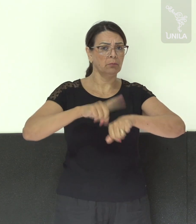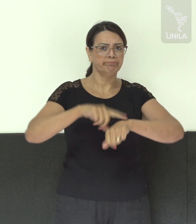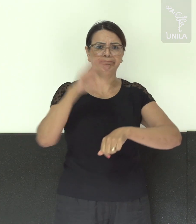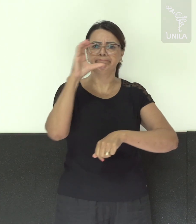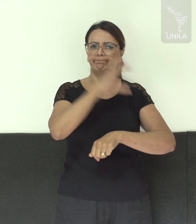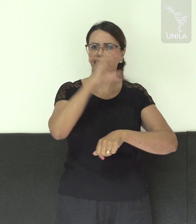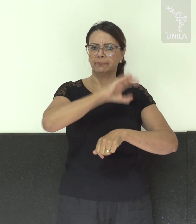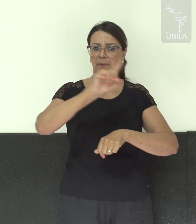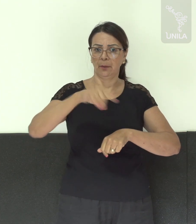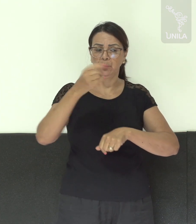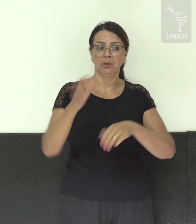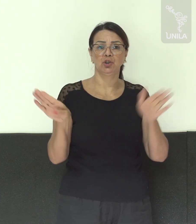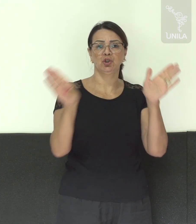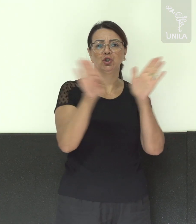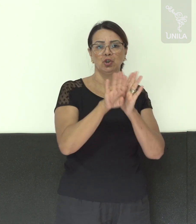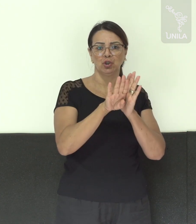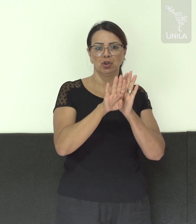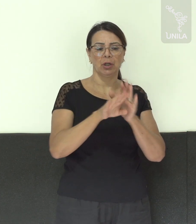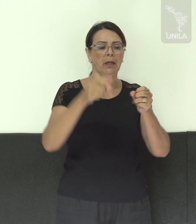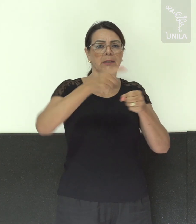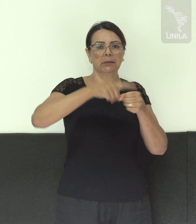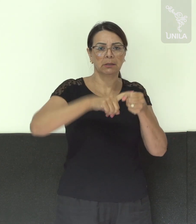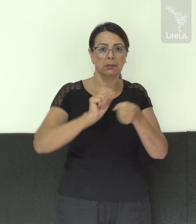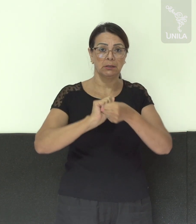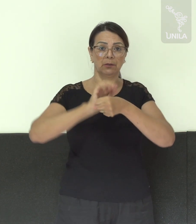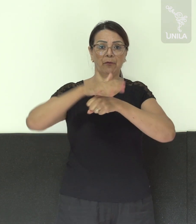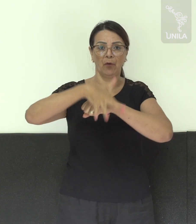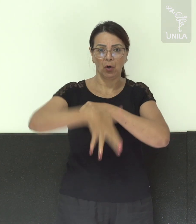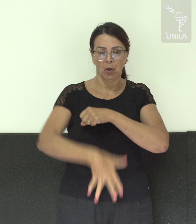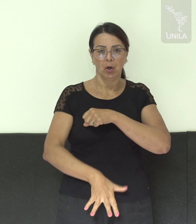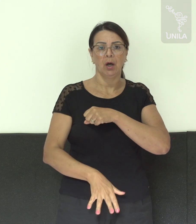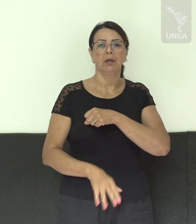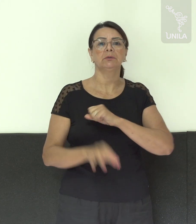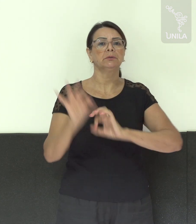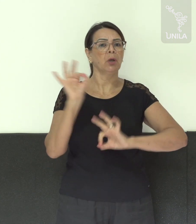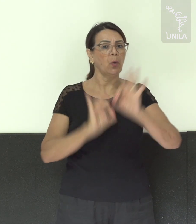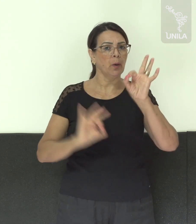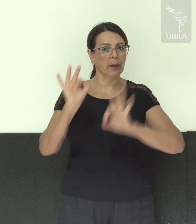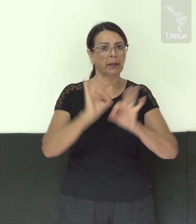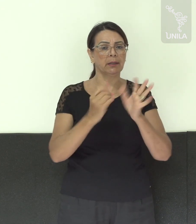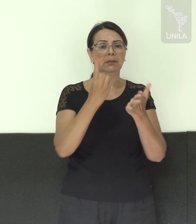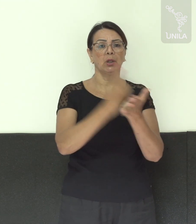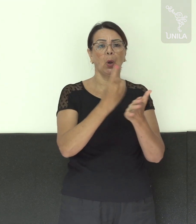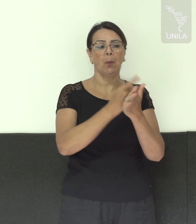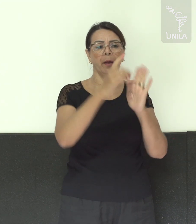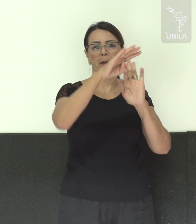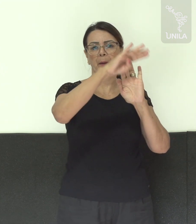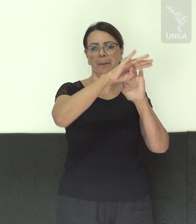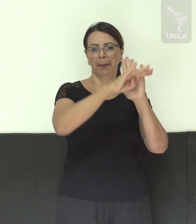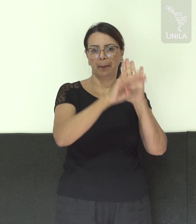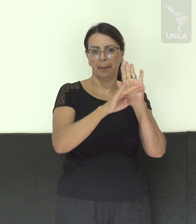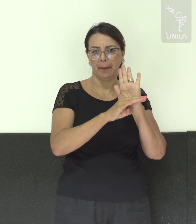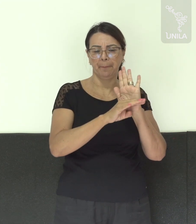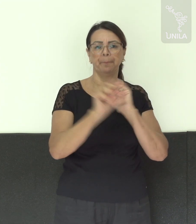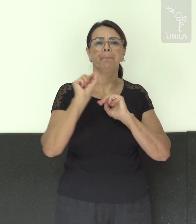imediatamente após a sua chegada no município de Foz do Iguaçu, providenciem os seguintes documentos para a